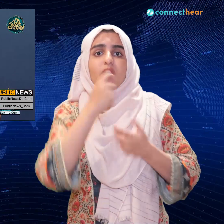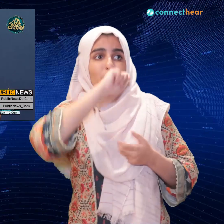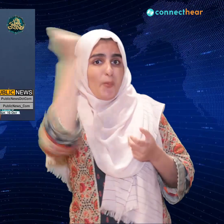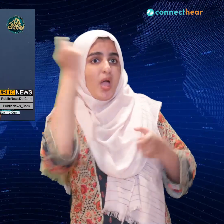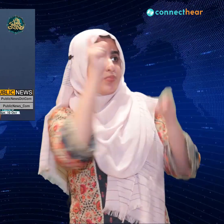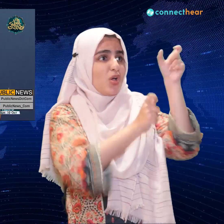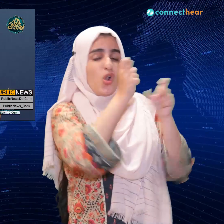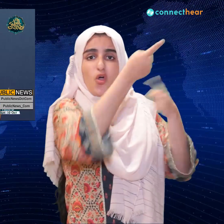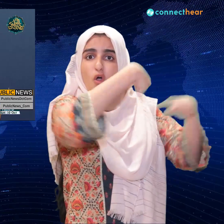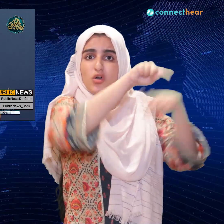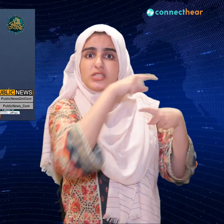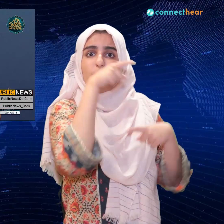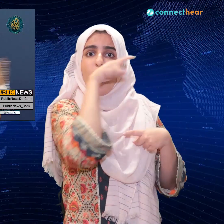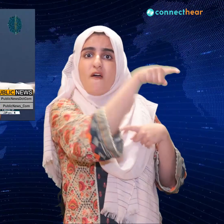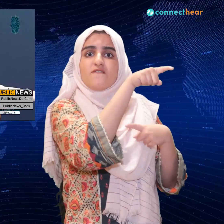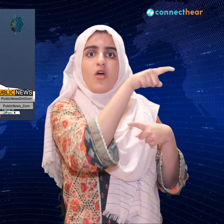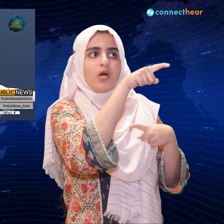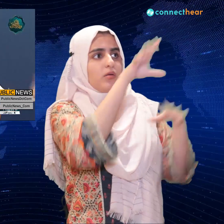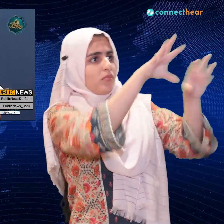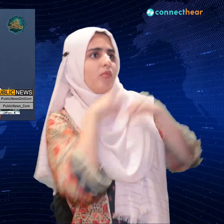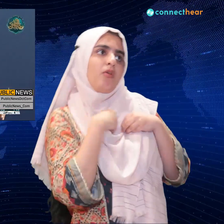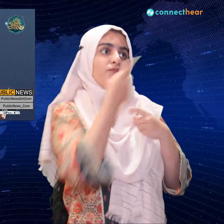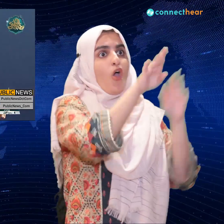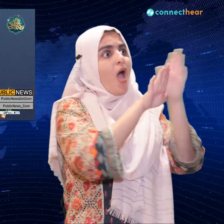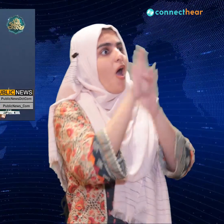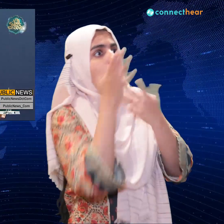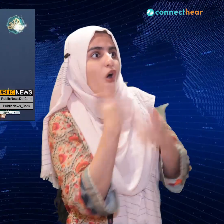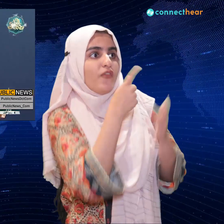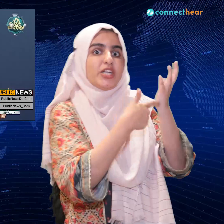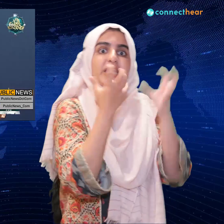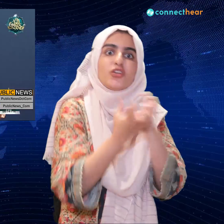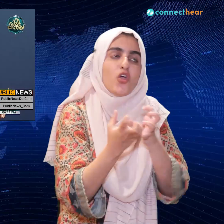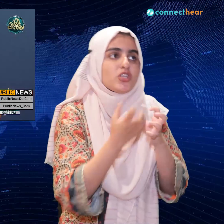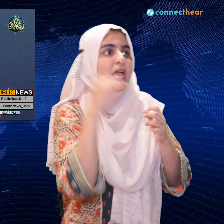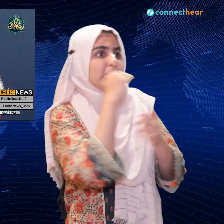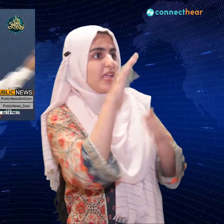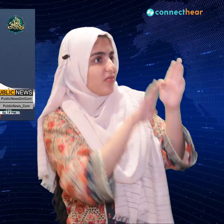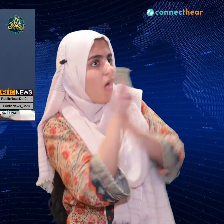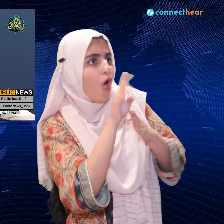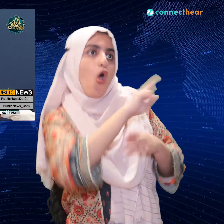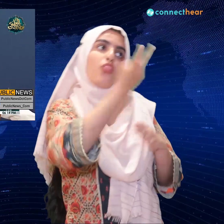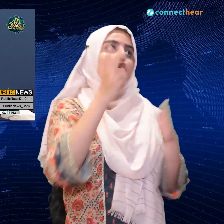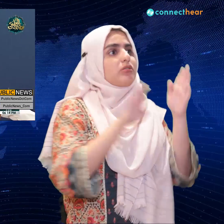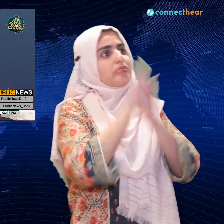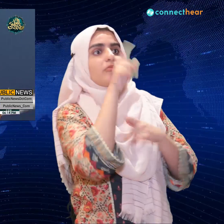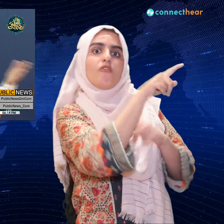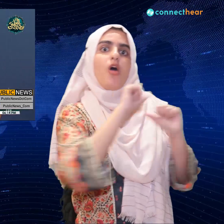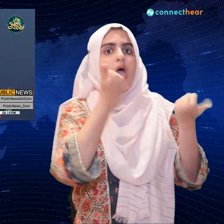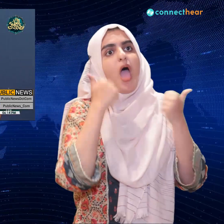ہیں, وہ مغربی تہذیب جو بھی وہاں سے آتا ہے وہ ٹھیک ہی ہوگا, کیونکہ انہوں نے ٹیکنالوجی میں اور سائنس میں آگے نکل گئے ہیں, تو باقی ساری چیزیں بھی لے لیں